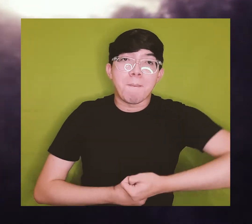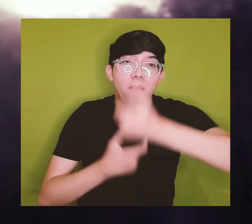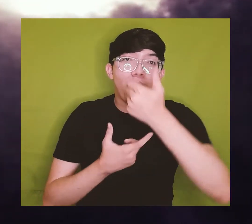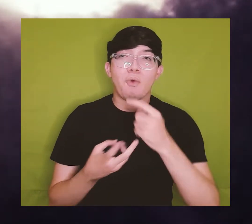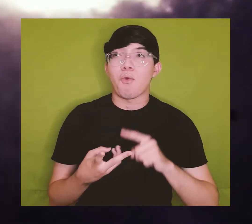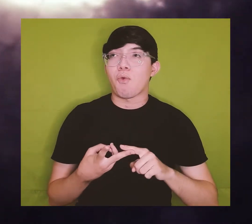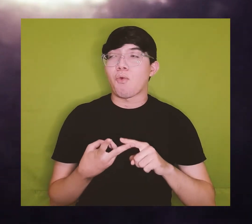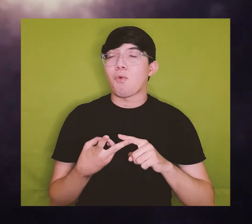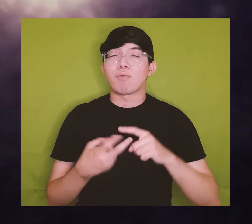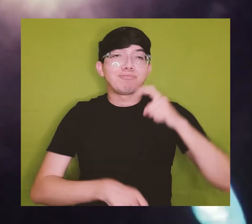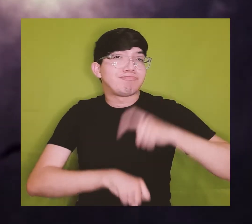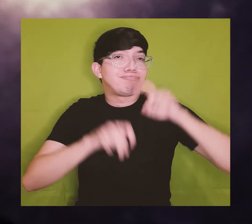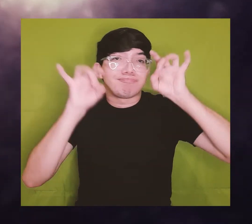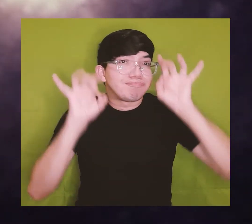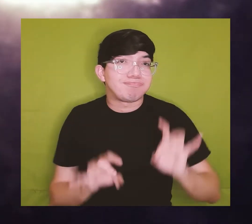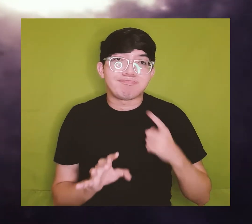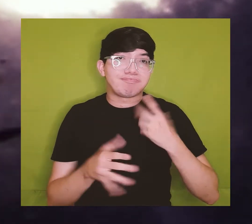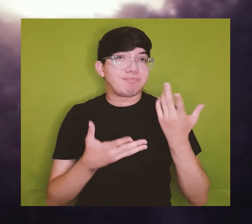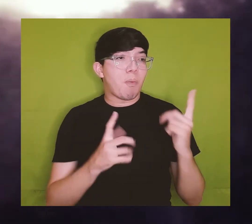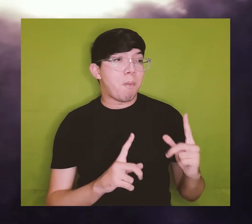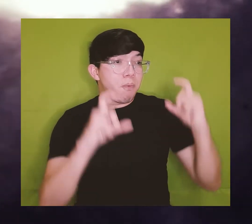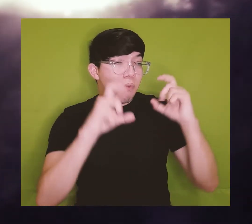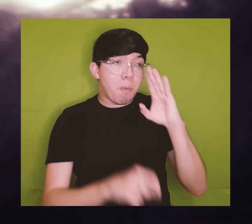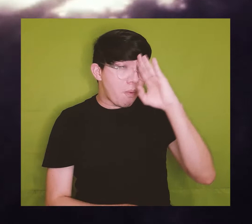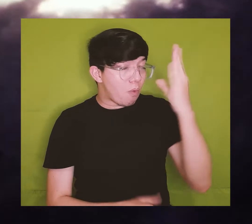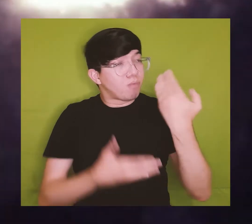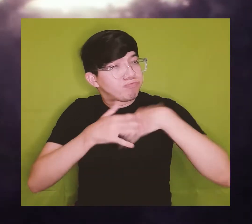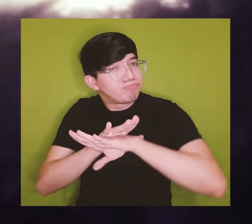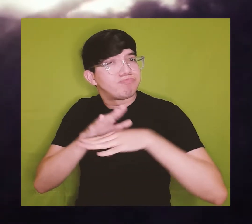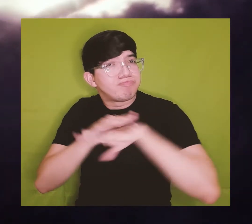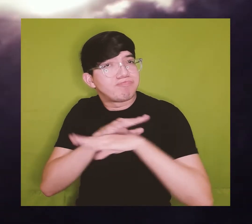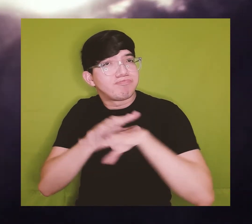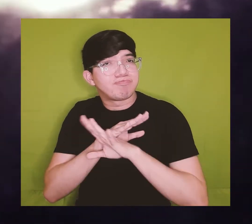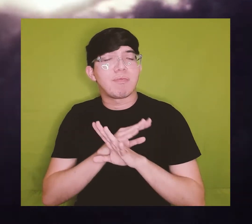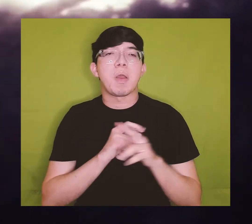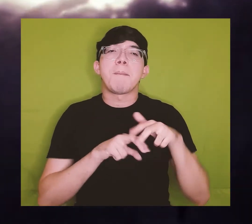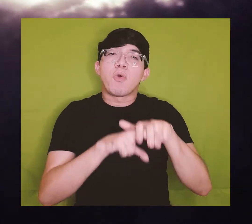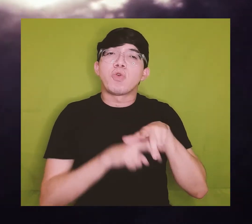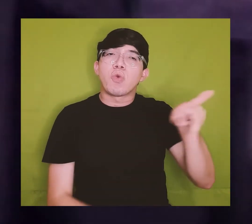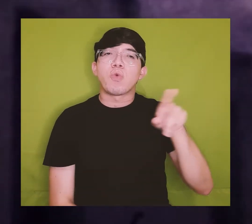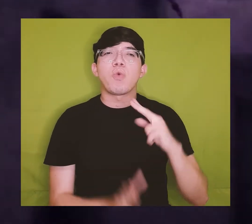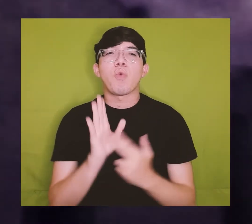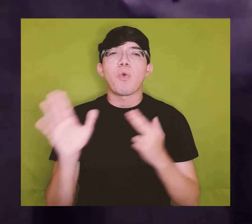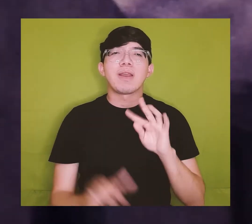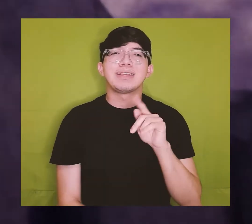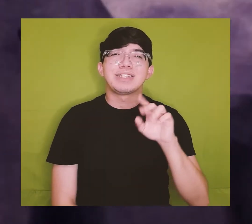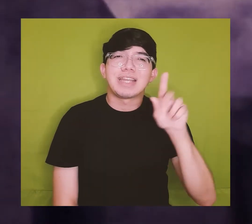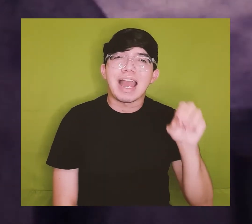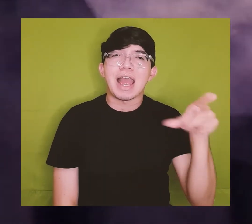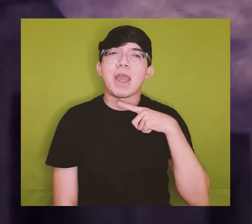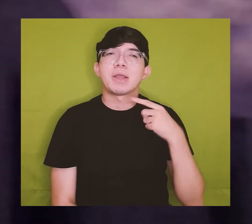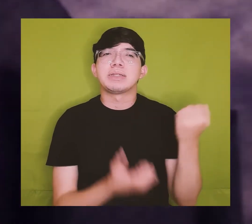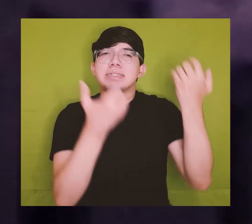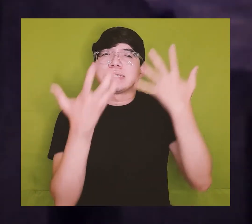Assim. E eu me identifiquei muito com as coisas ouvi o Thiago falando sobre tentar conservar essa memória e como é que essa foto impactou